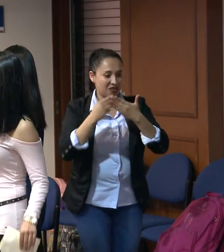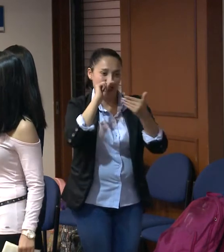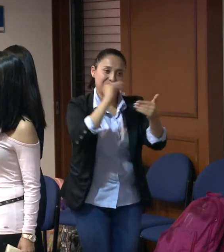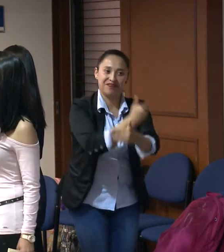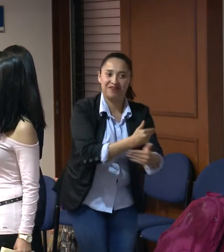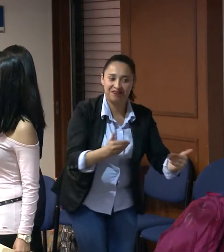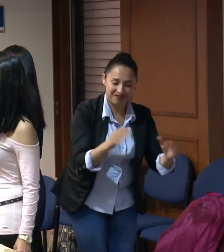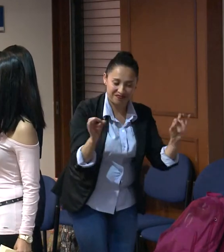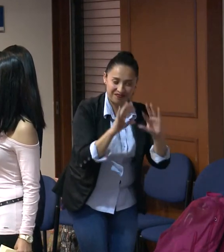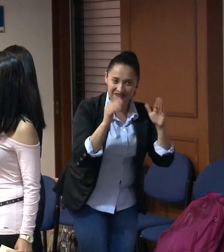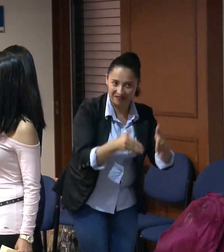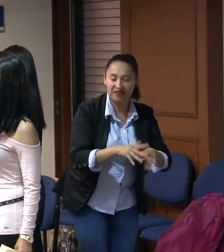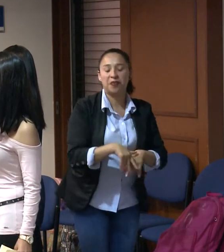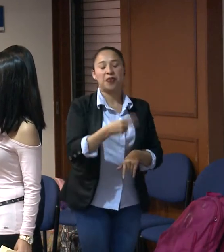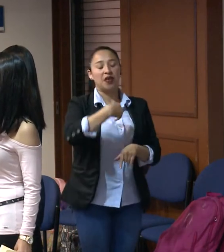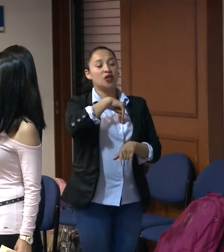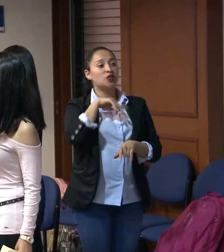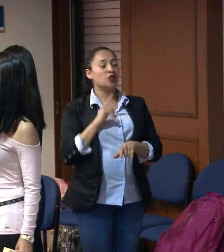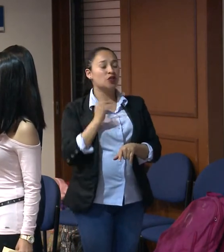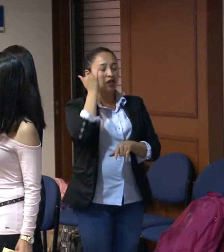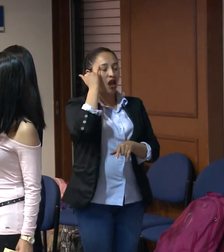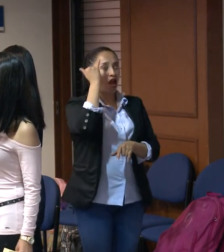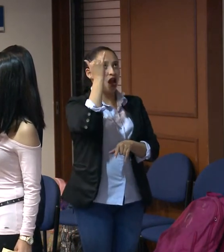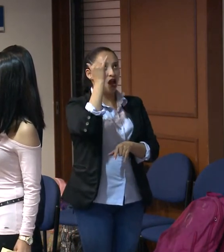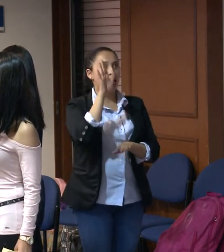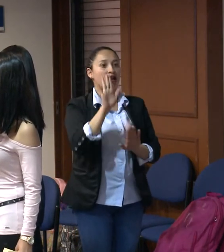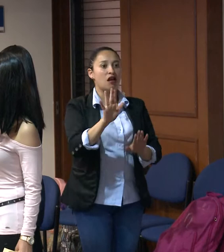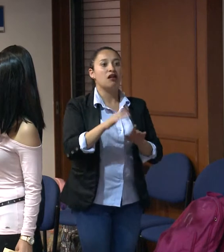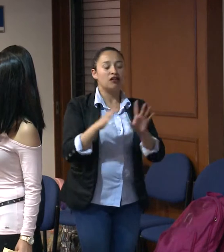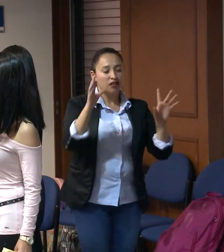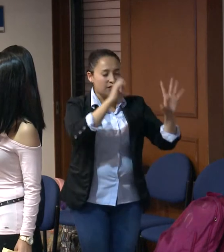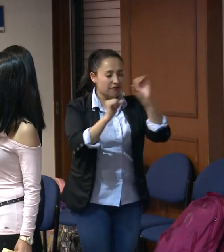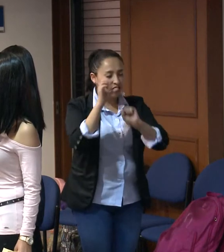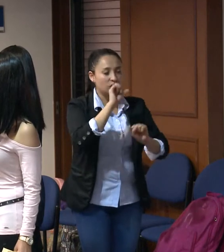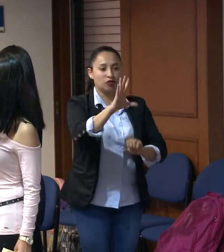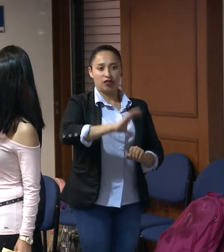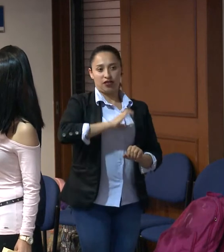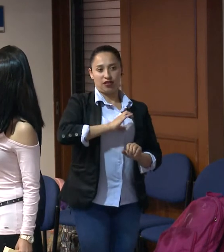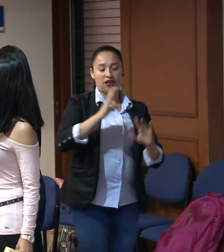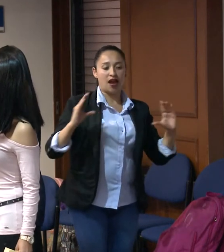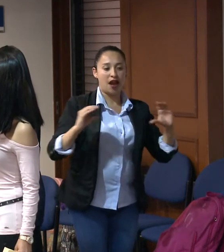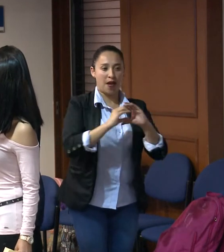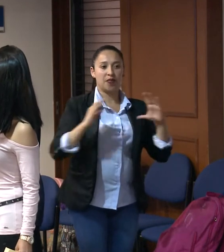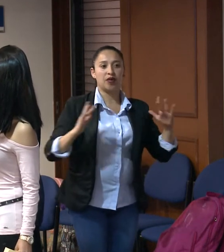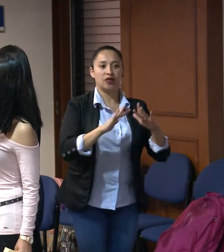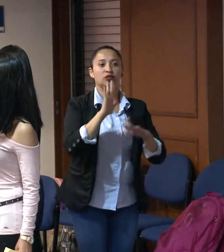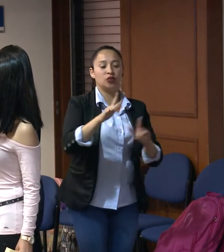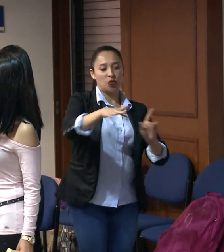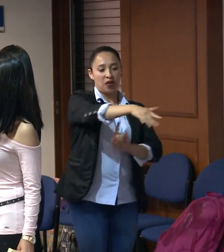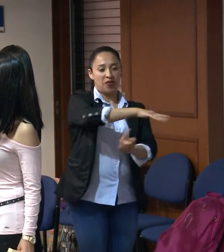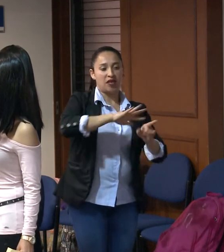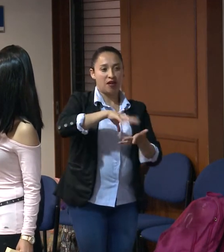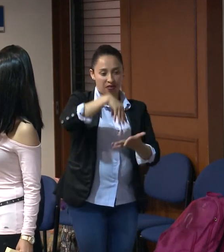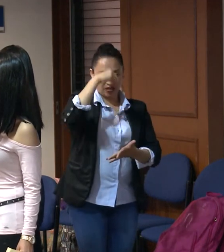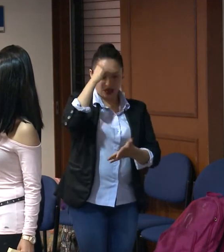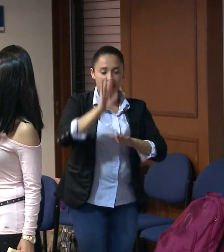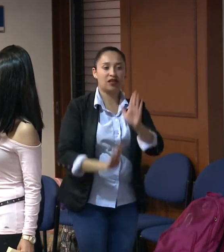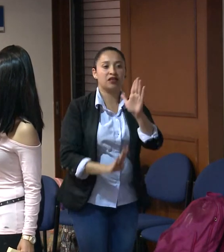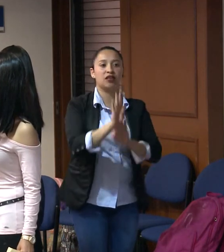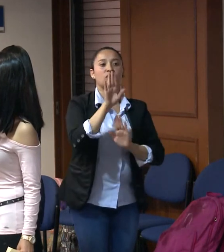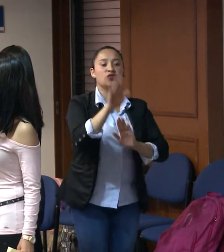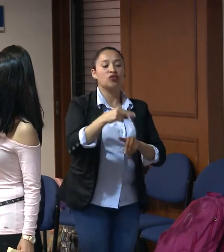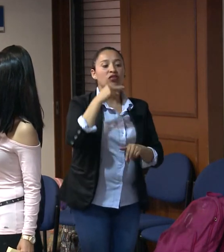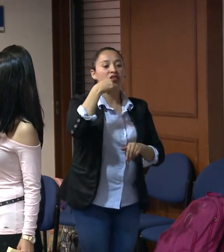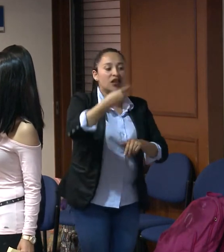que nosotros nosotras creamos fue identificar las características adecuadas de un ambiente de aprendizaje para el desarrollo de